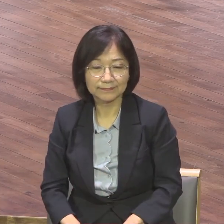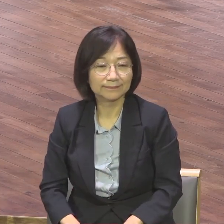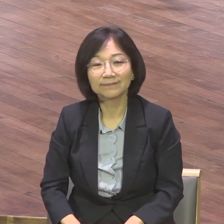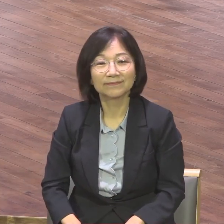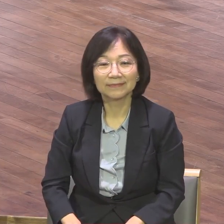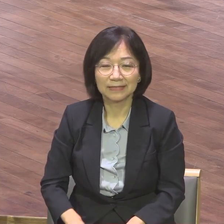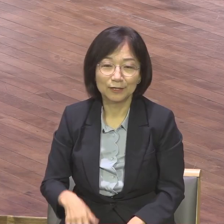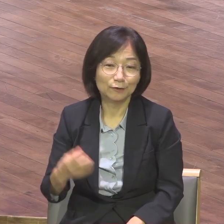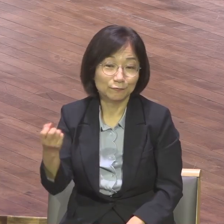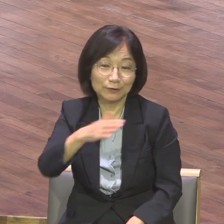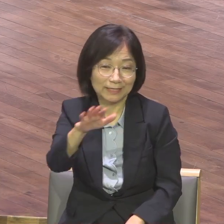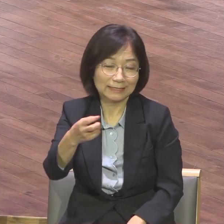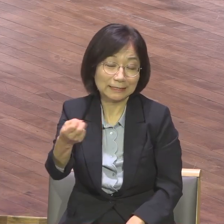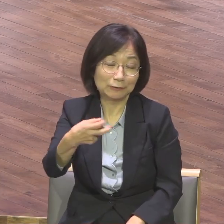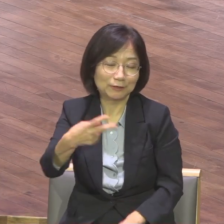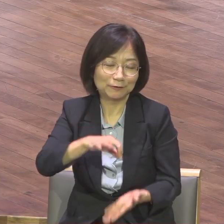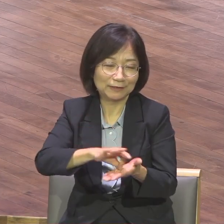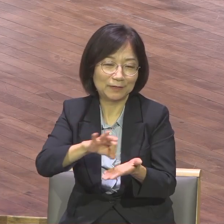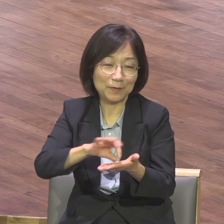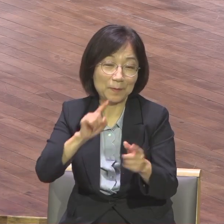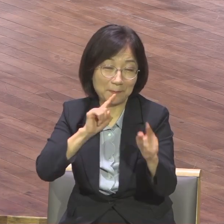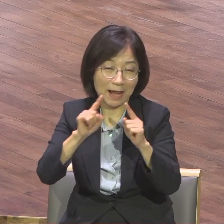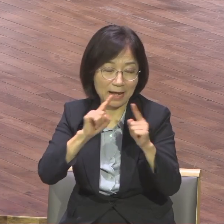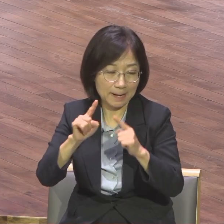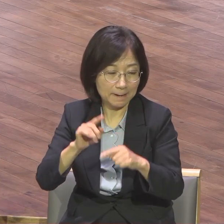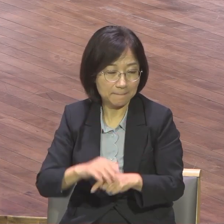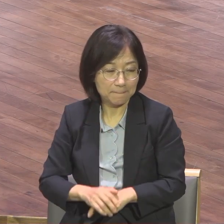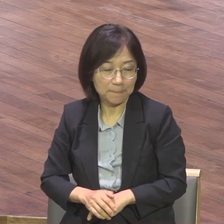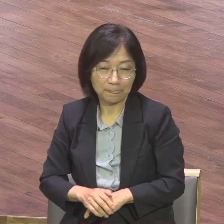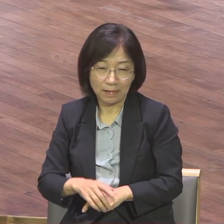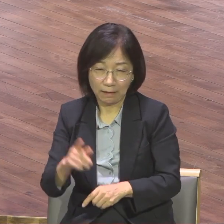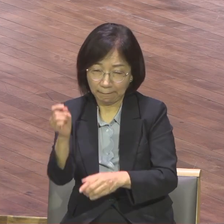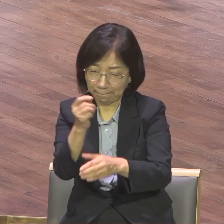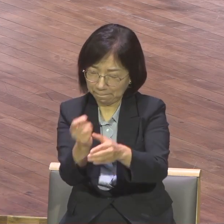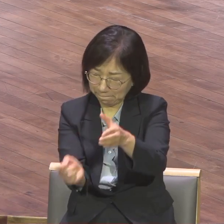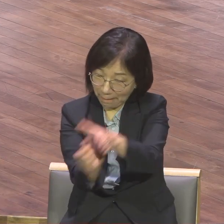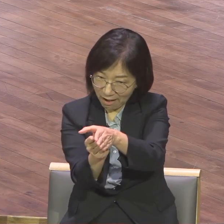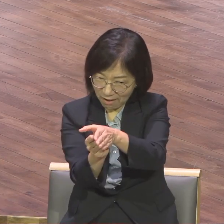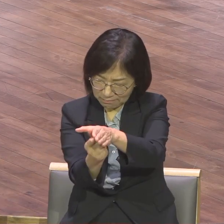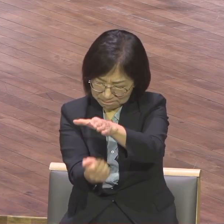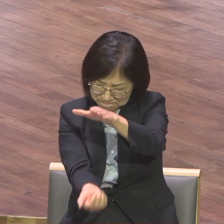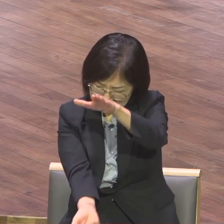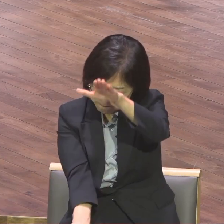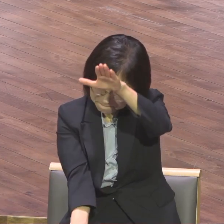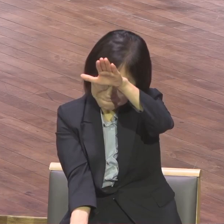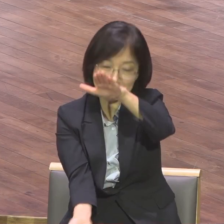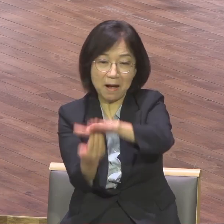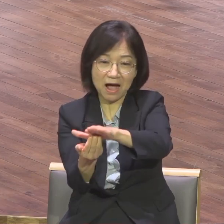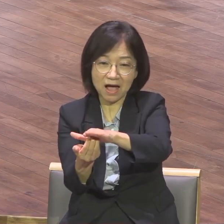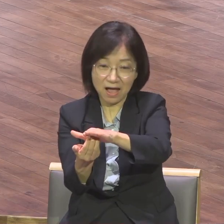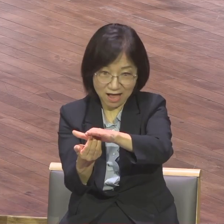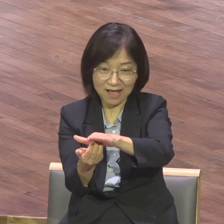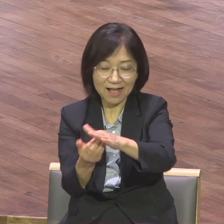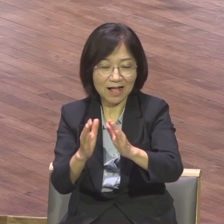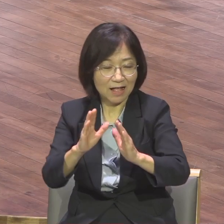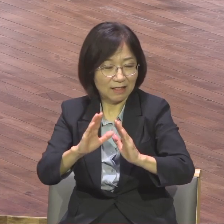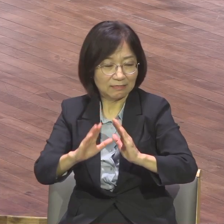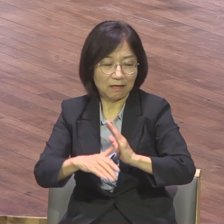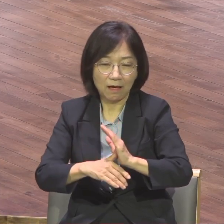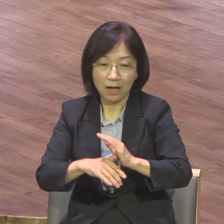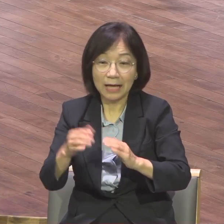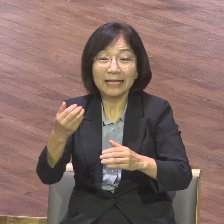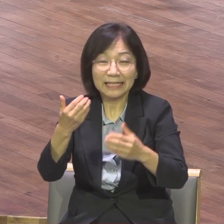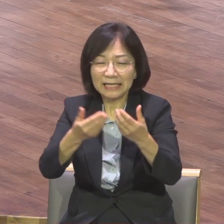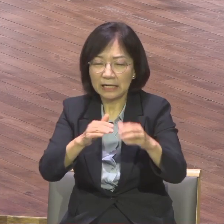중에 끝내준다는 말이에요. 끝내준다. 이 말은 탁월하다, 어떤 일에서 뛰어나서 뛰어나게